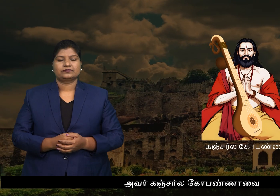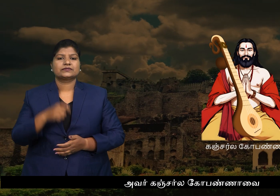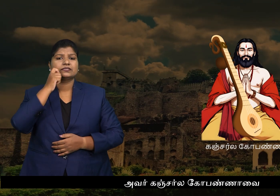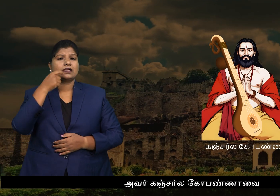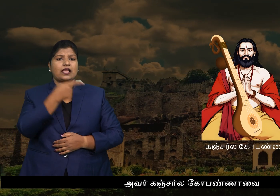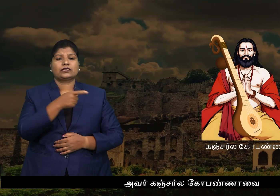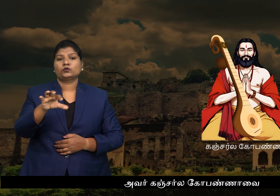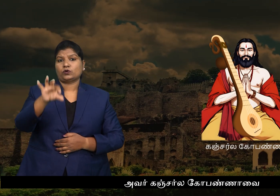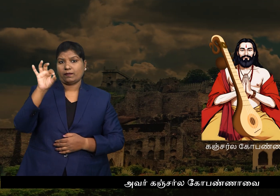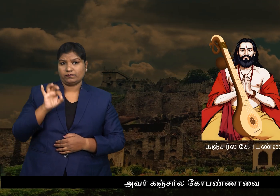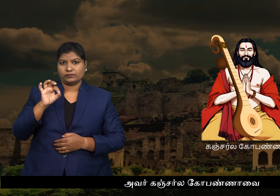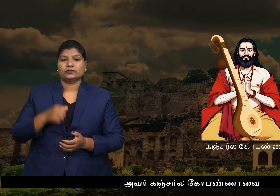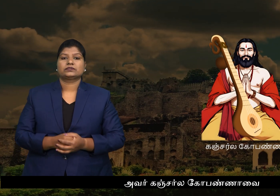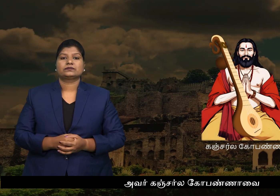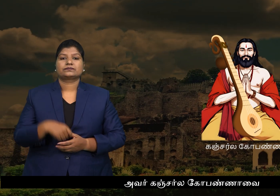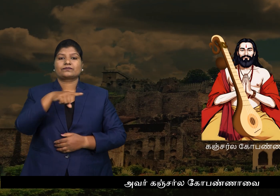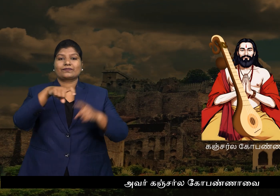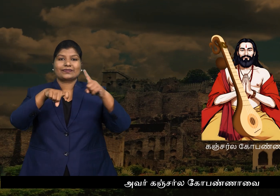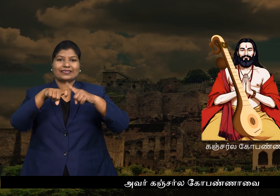அவர் கஞ்சர்ல கோபண்ணாவை